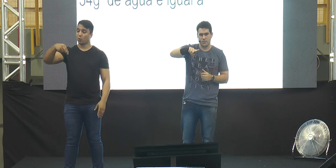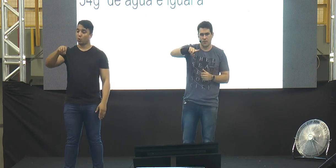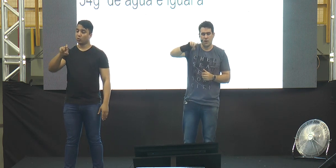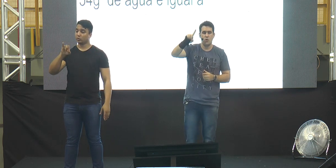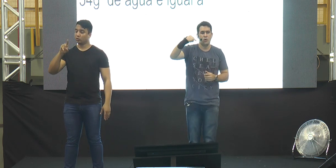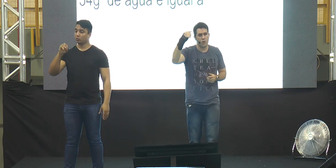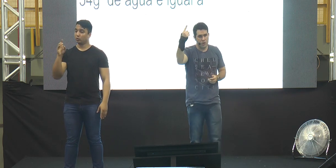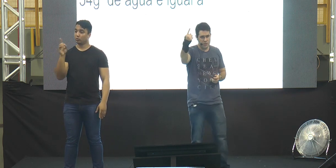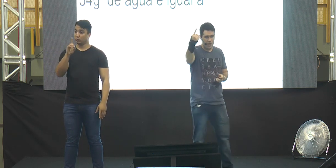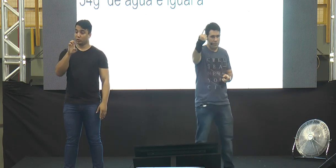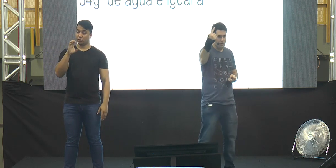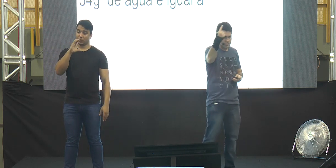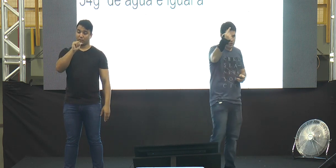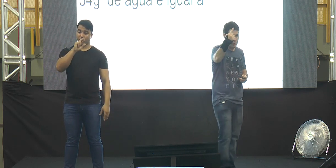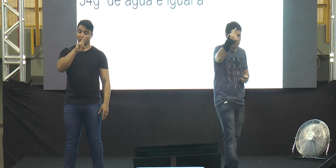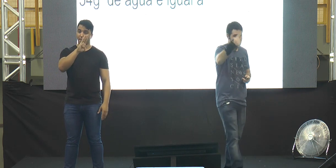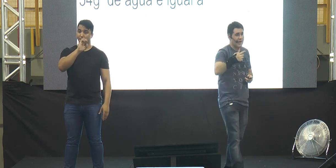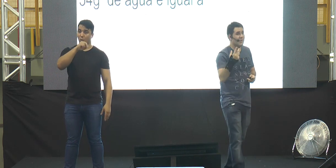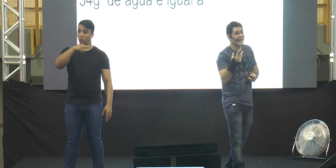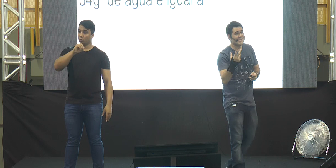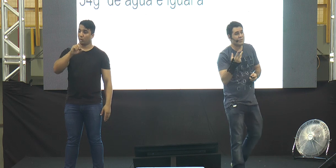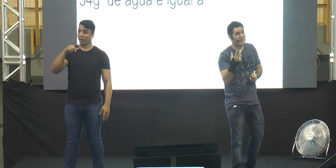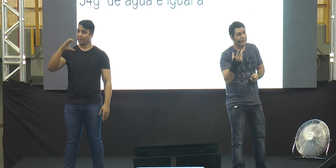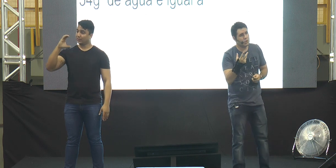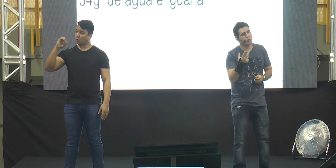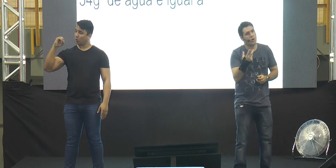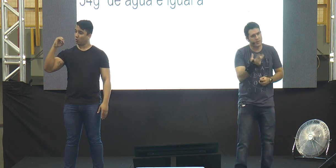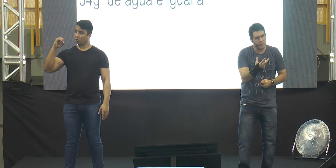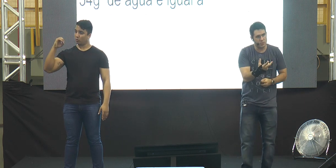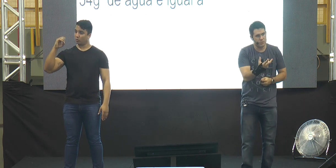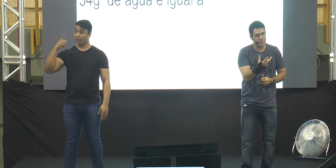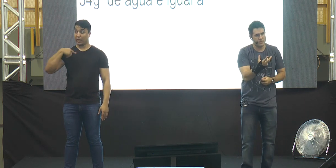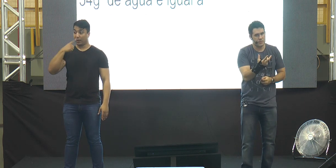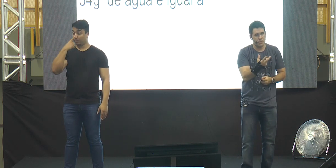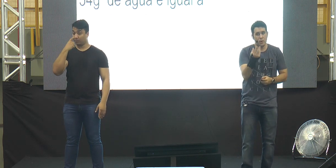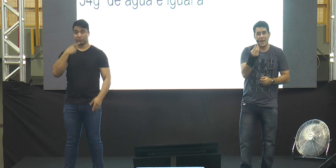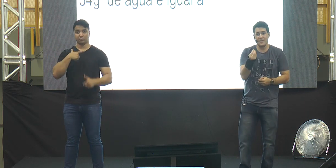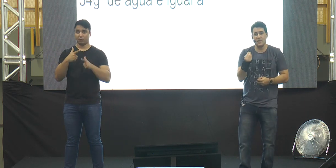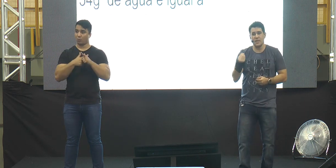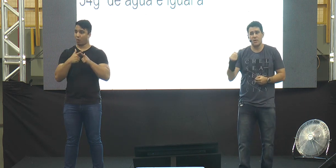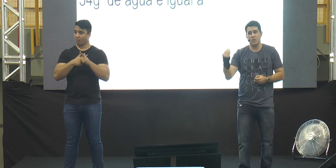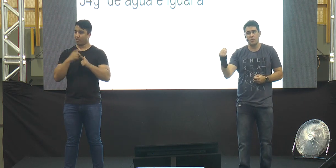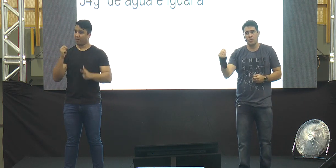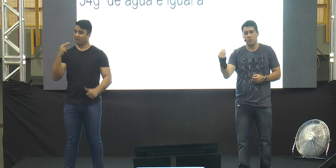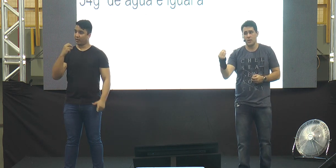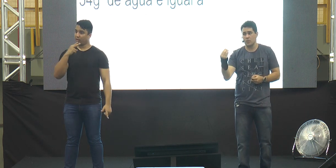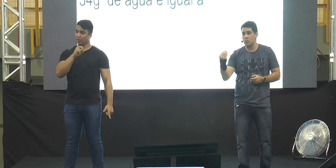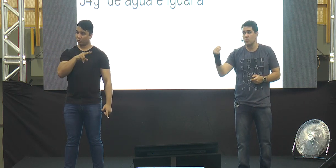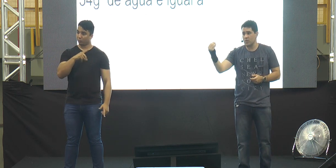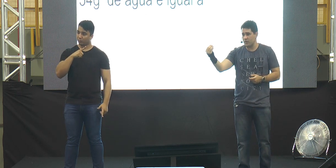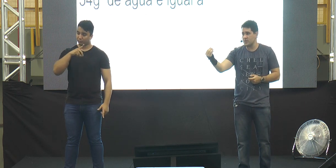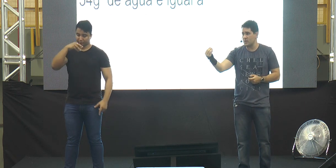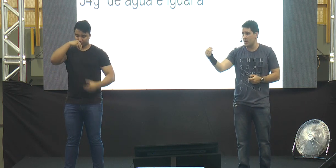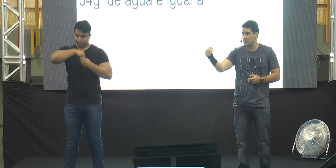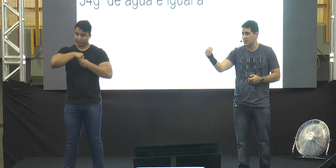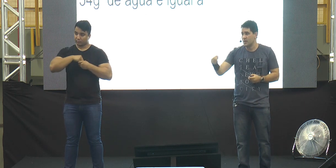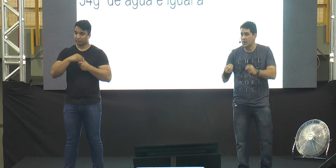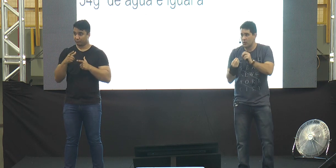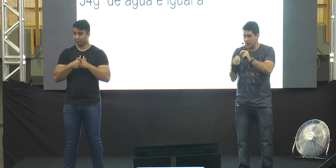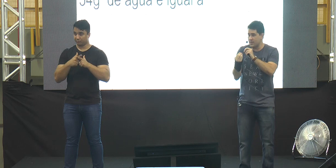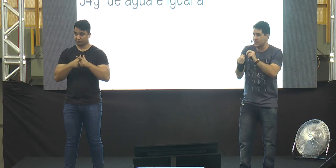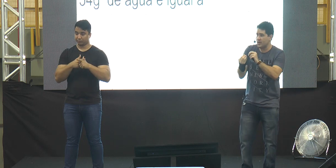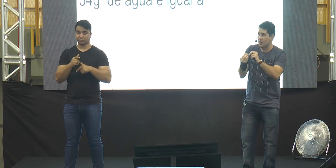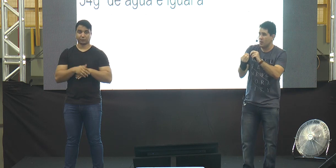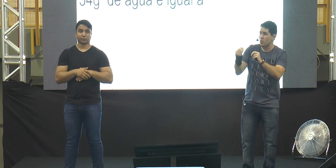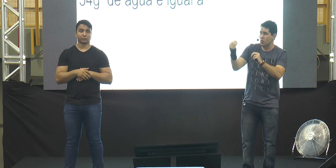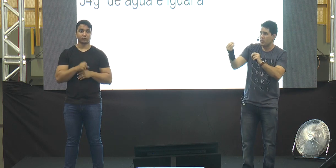carbono. E o monóxido de carbono, CO, ele é um gás altamente tóxico. Porque ele se liga com a hemoglobina com muita facilidade.